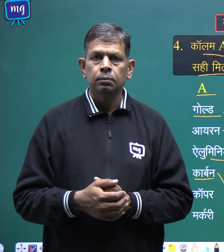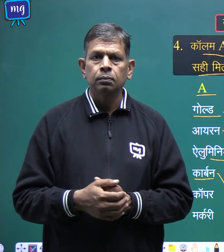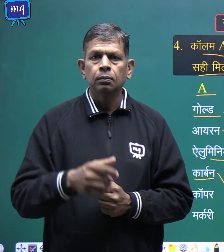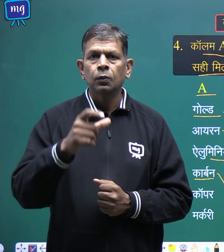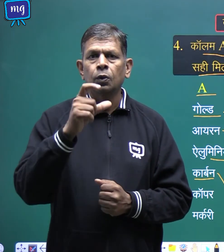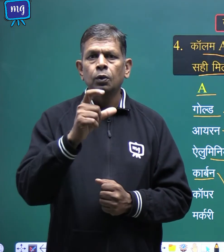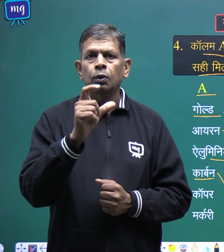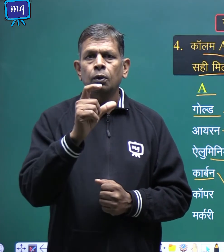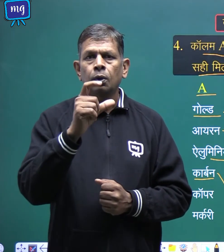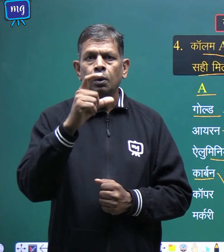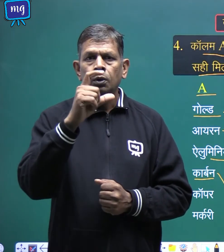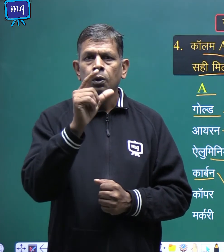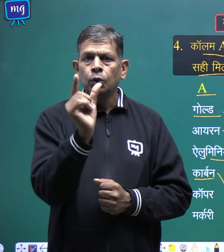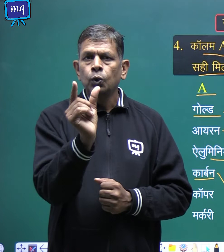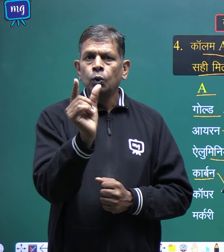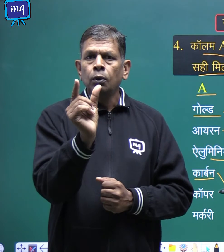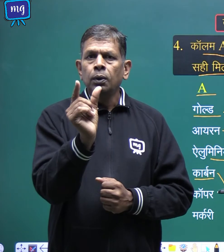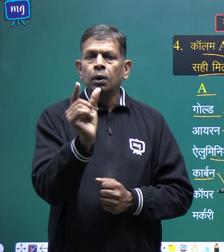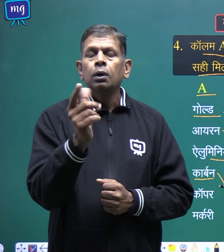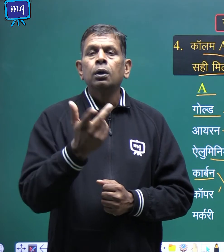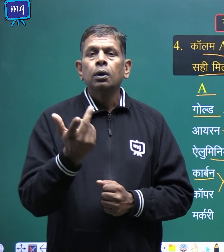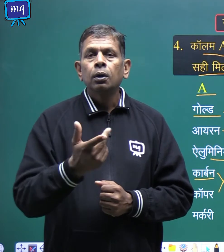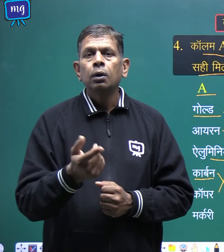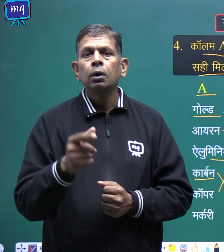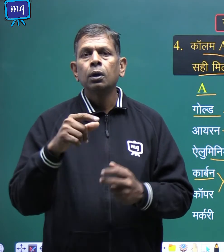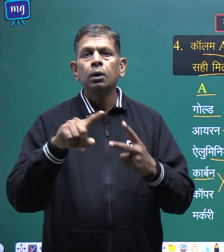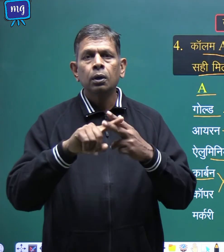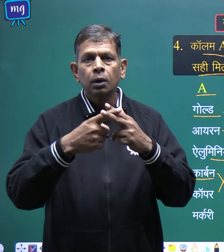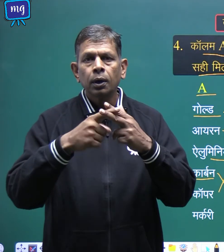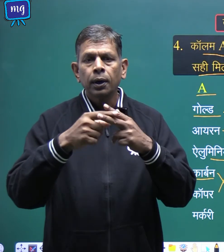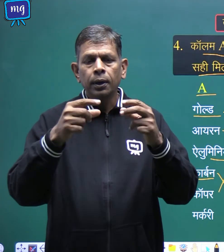कॉपर, कॉपर से बिजली के तार बनाए जाते हैं।